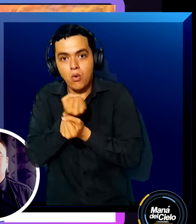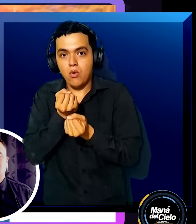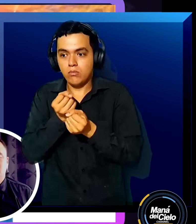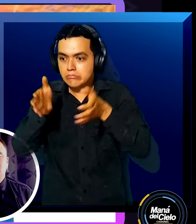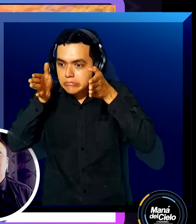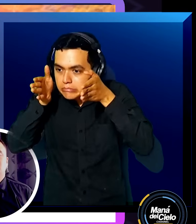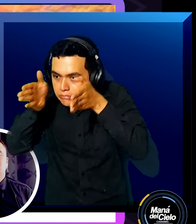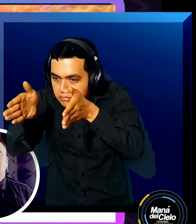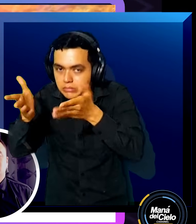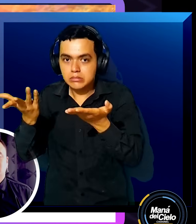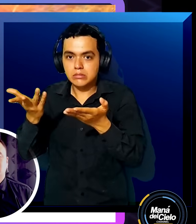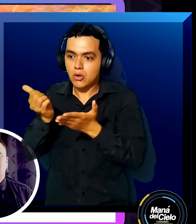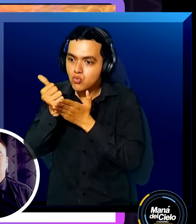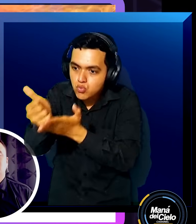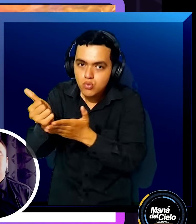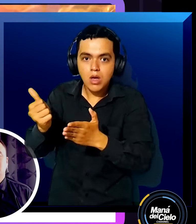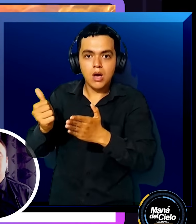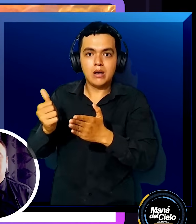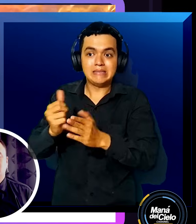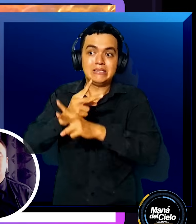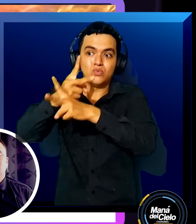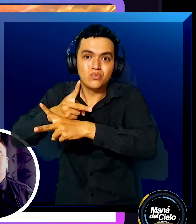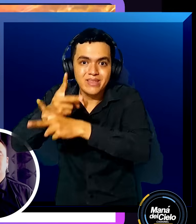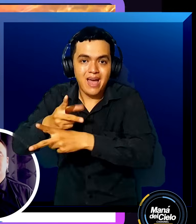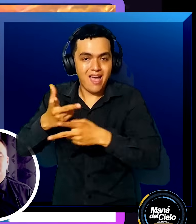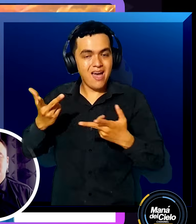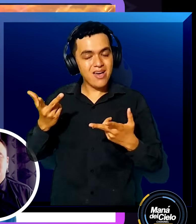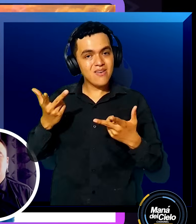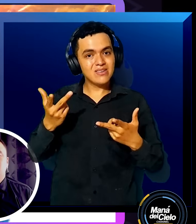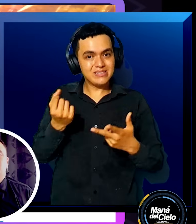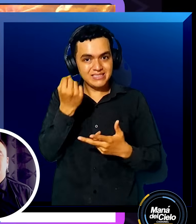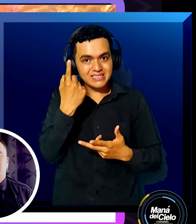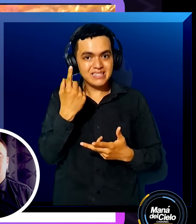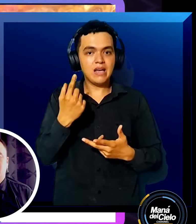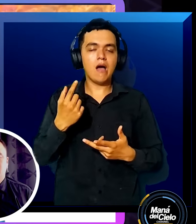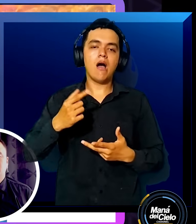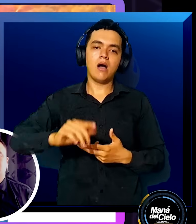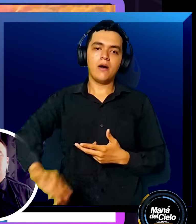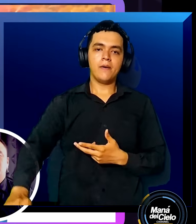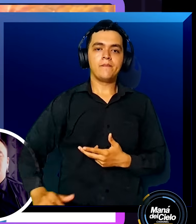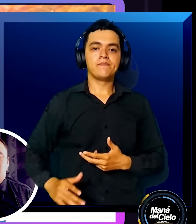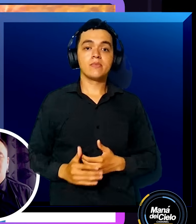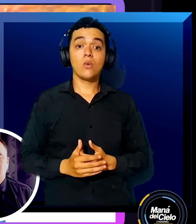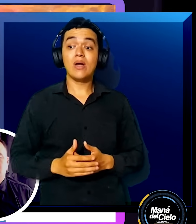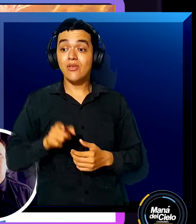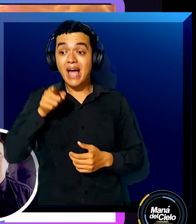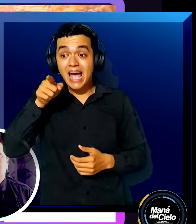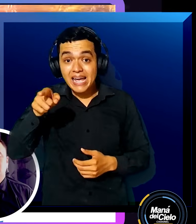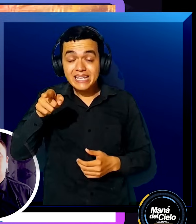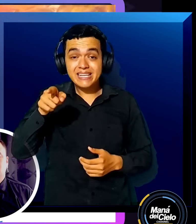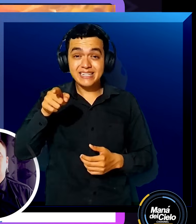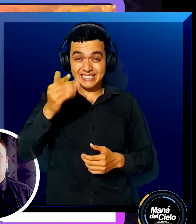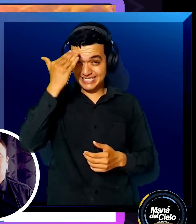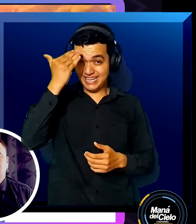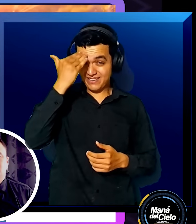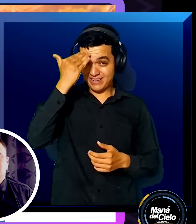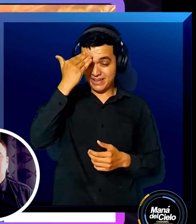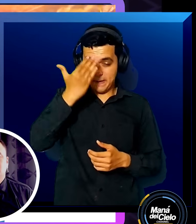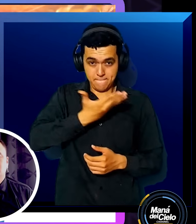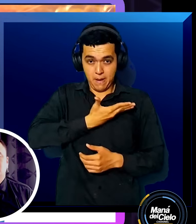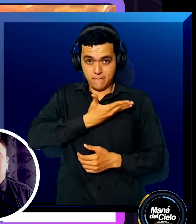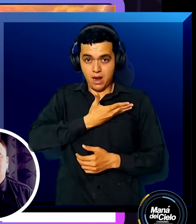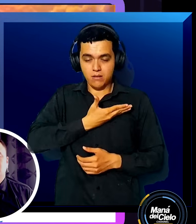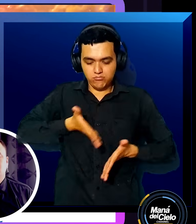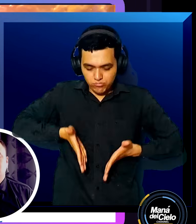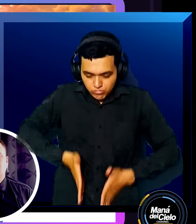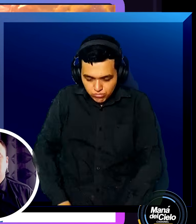liberación. Se lo dije a Dios. Y Dios lo escuchó ahí mismo, porque todo lo que tiene que ver con las almas, vea, Dios en sanidades a veces dice